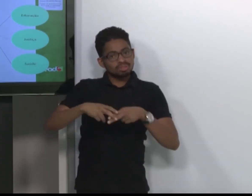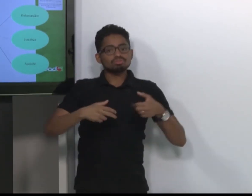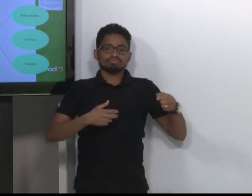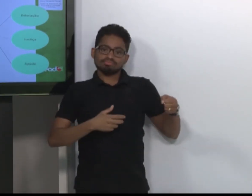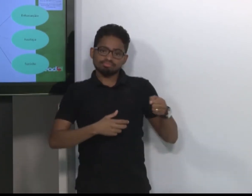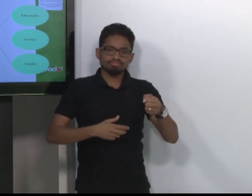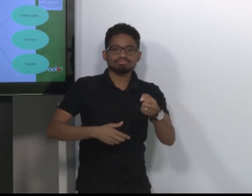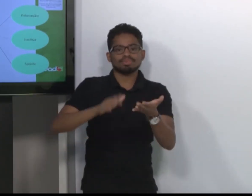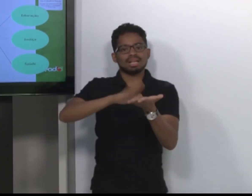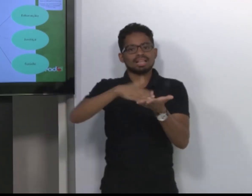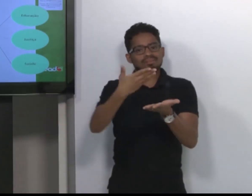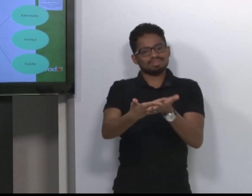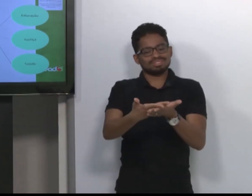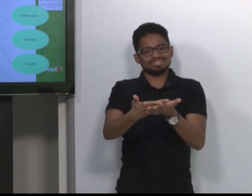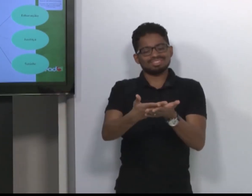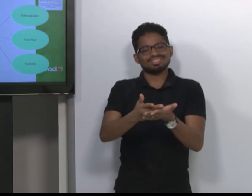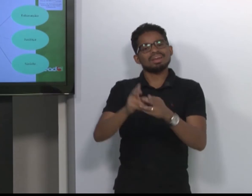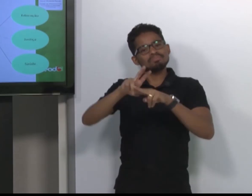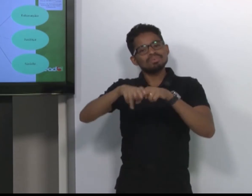nesse espaço da comunidade,